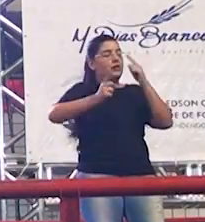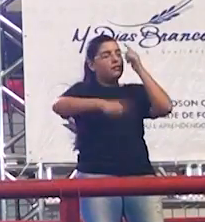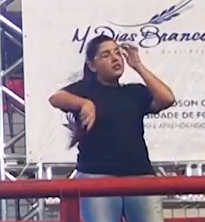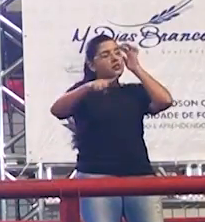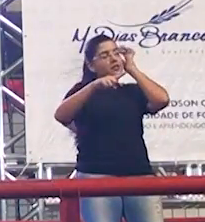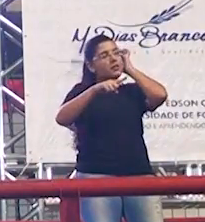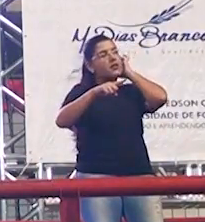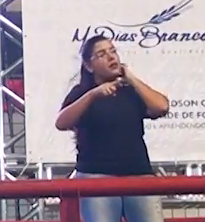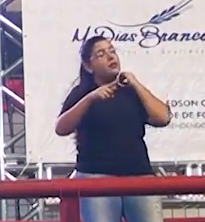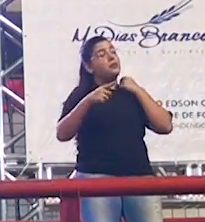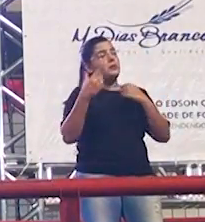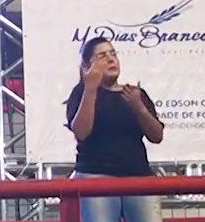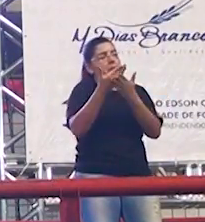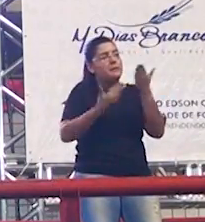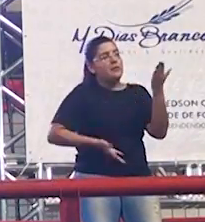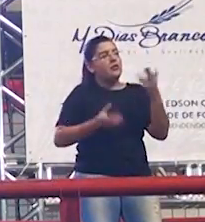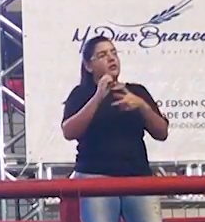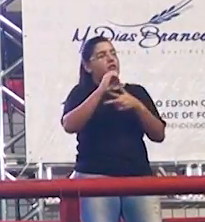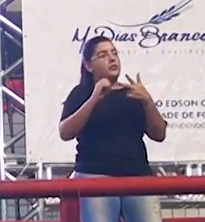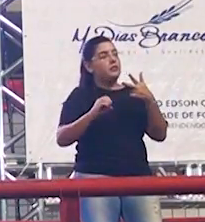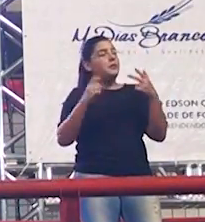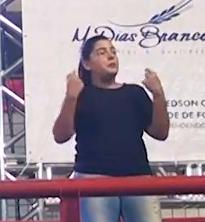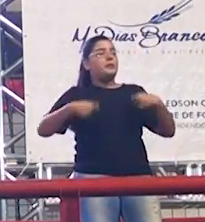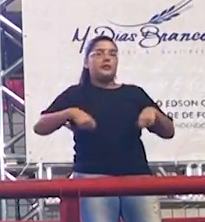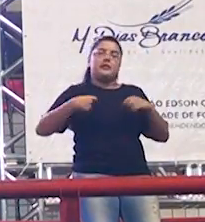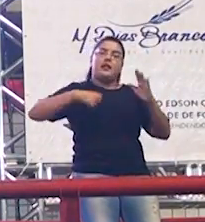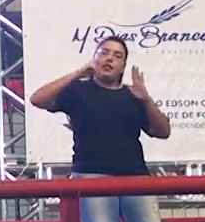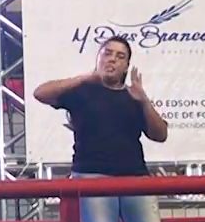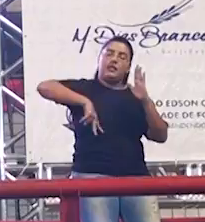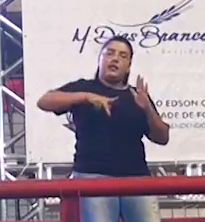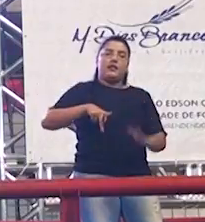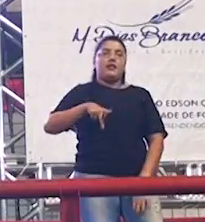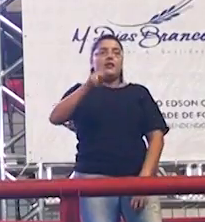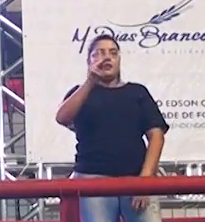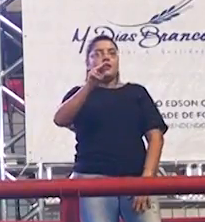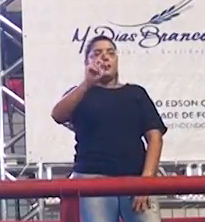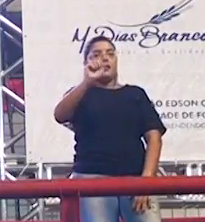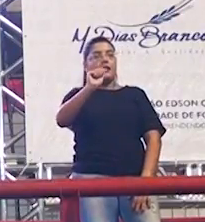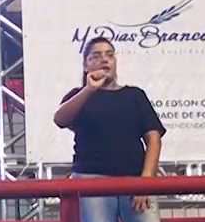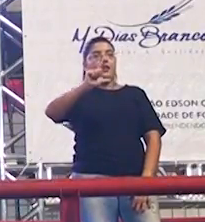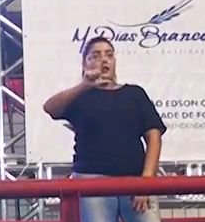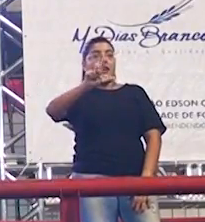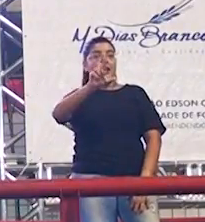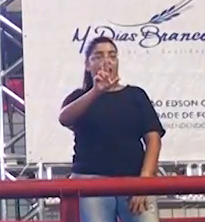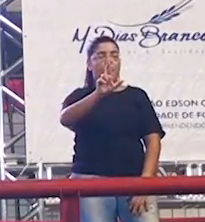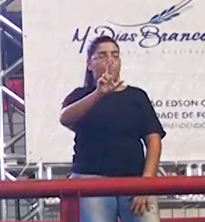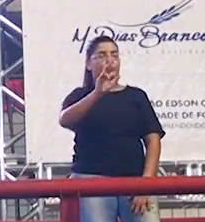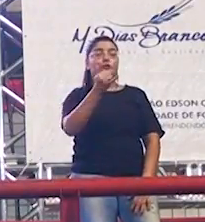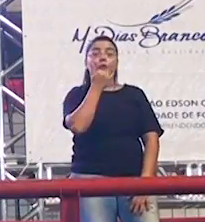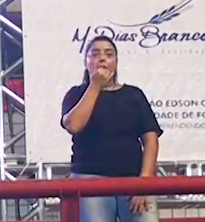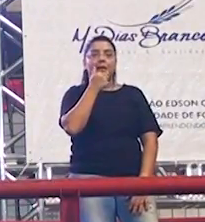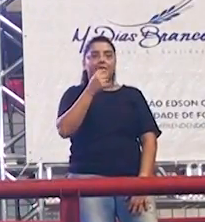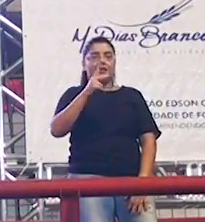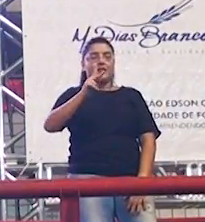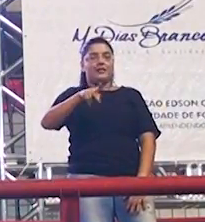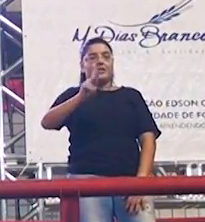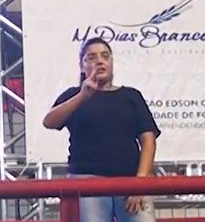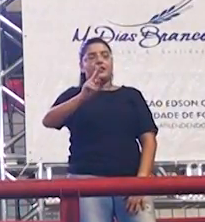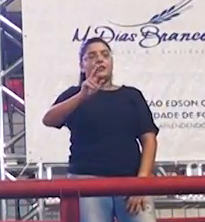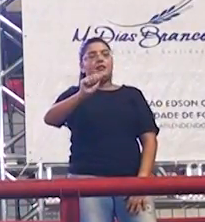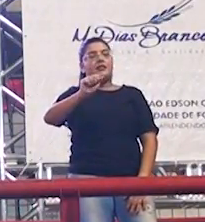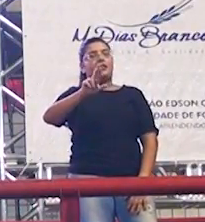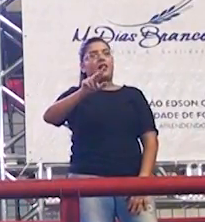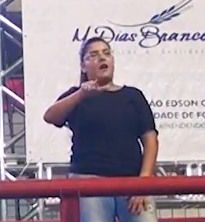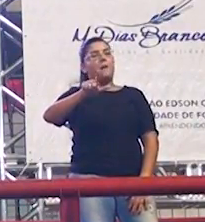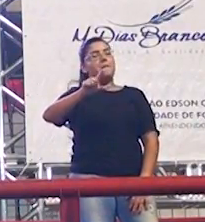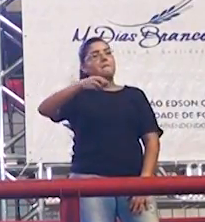fazer prova de Enem, vai? Então não deixe de ler Karl Marx esse ano. Não deixe de ler Karl Marx. São 200 anos